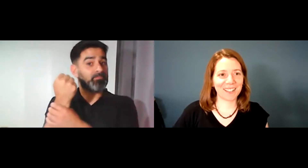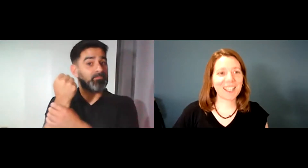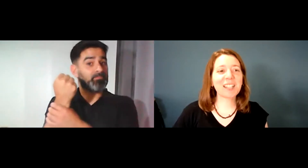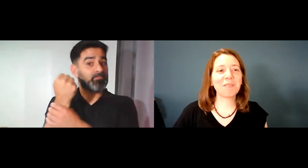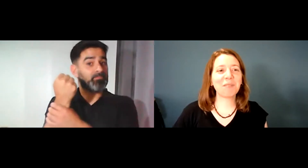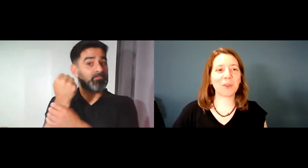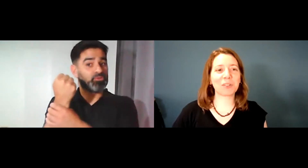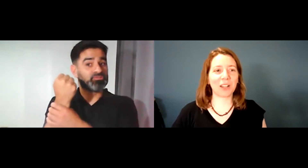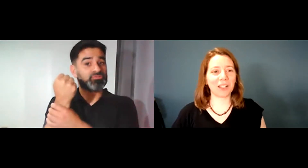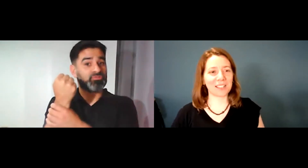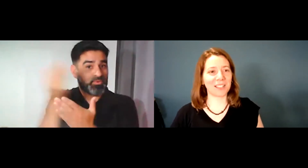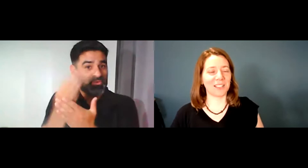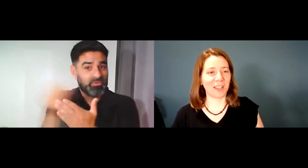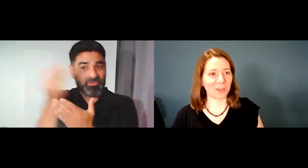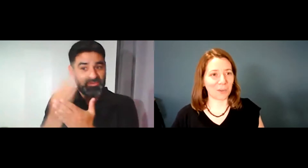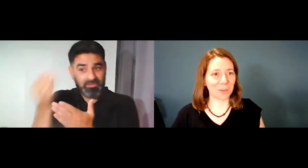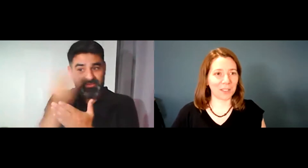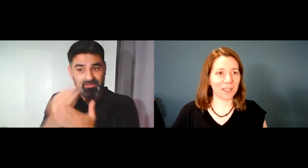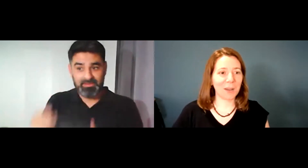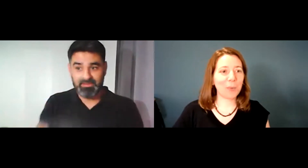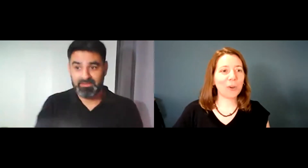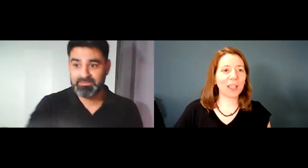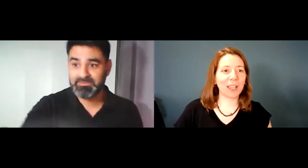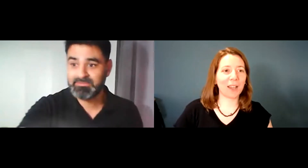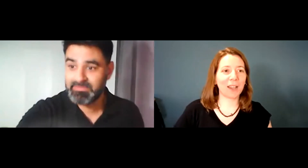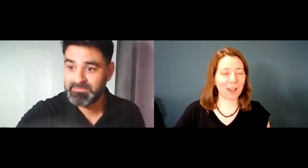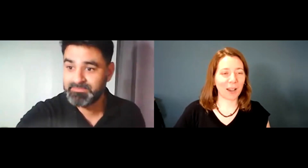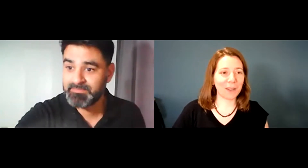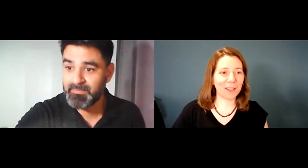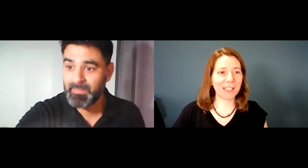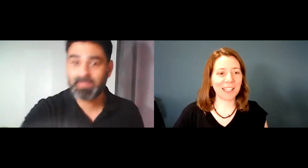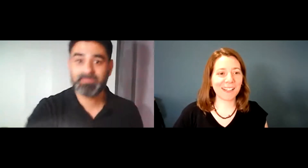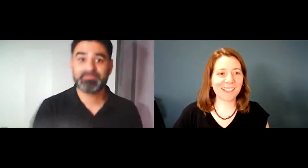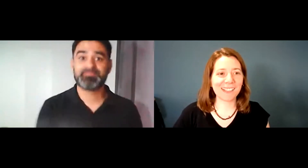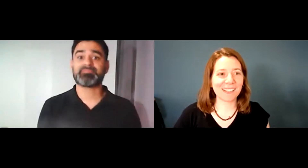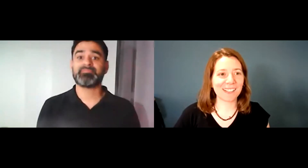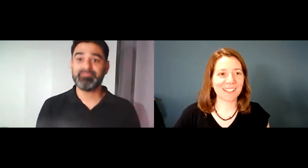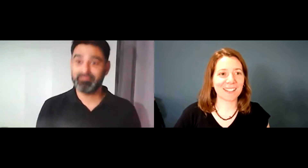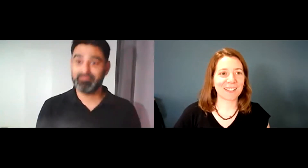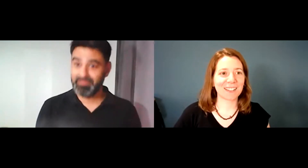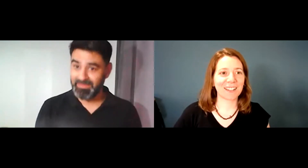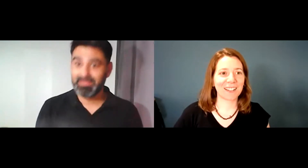Casi famosa la seña de Rubén. ¿Por qué? A ver.